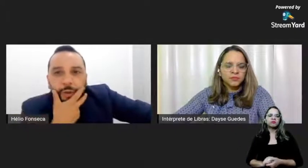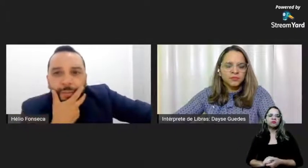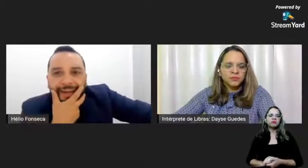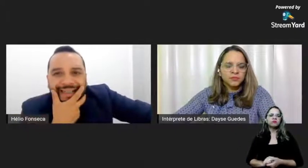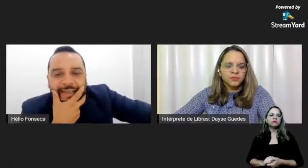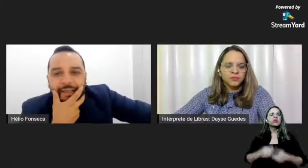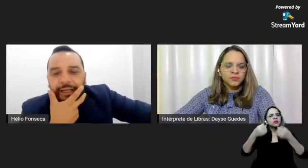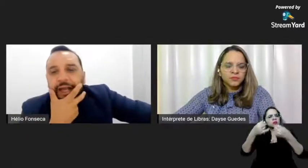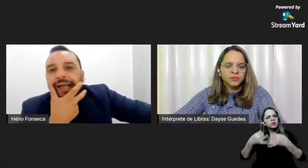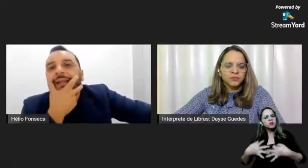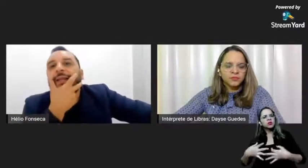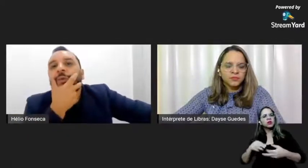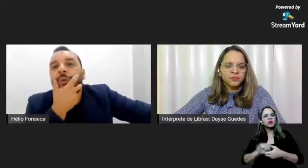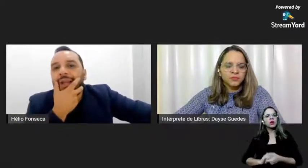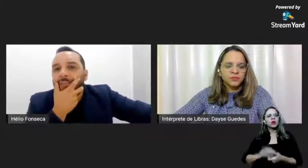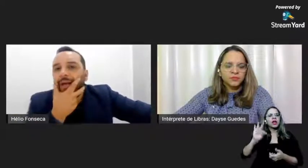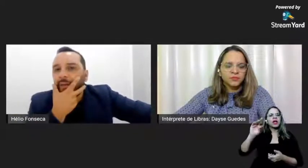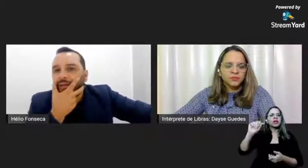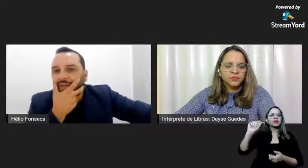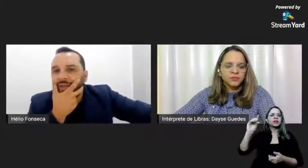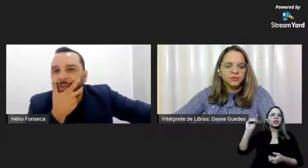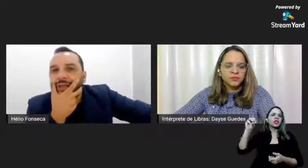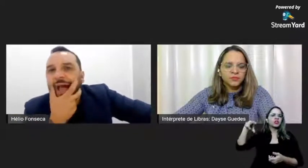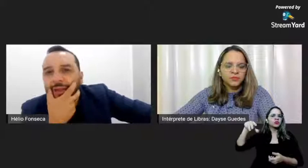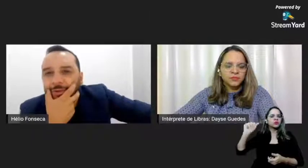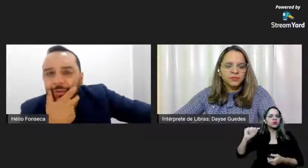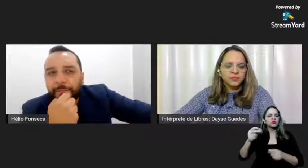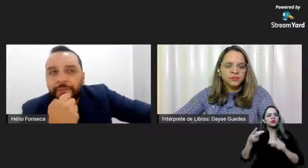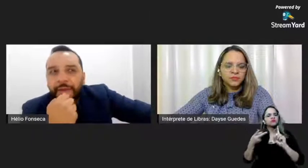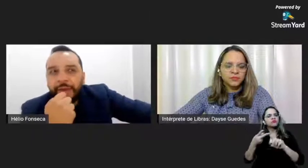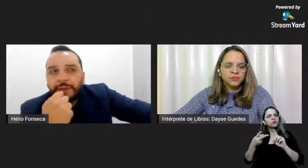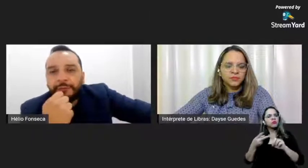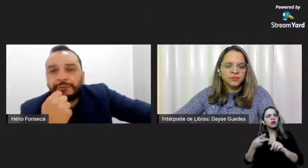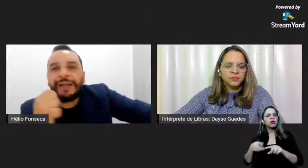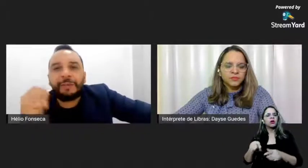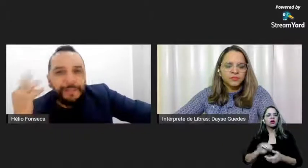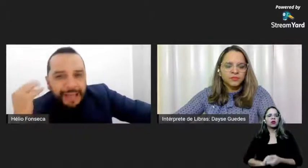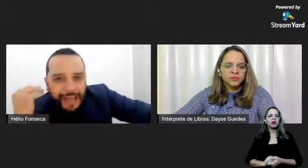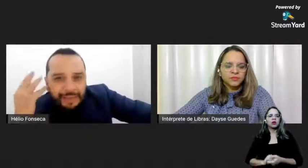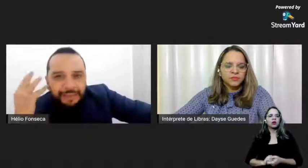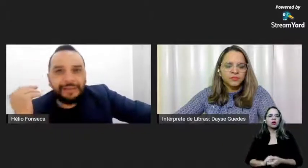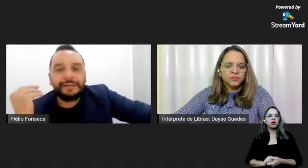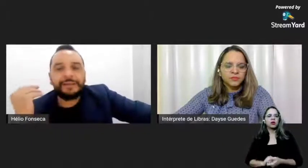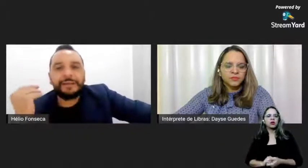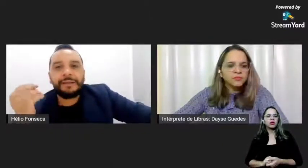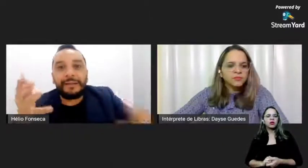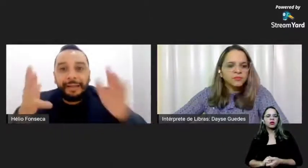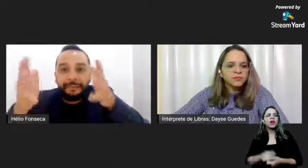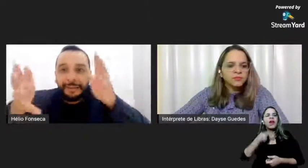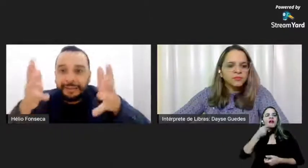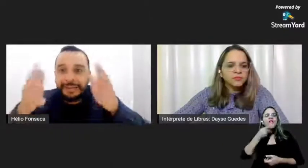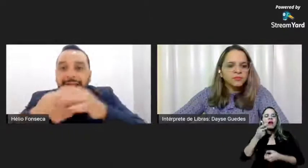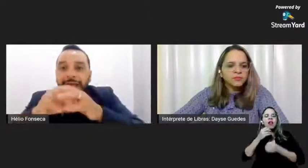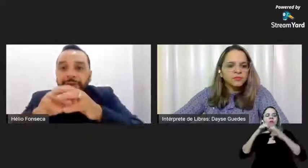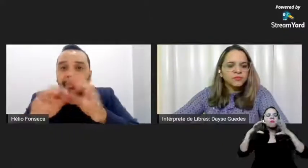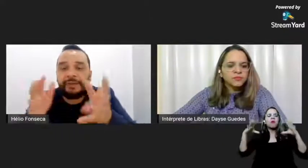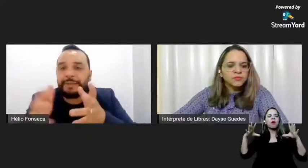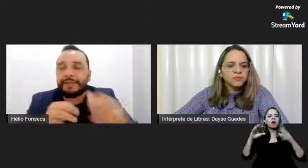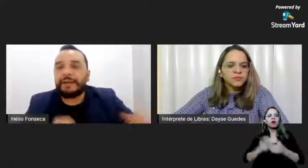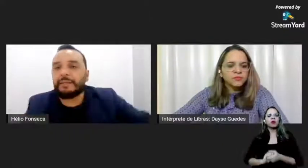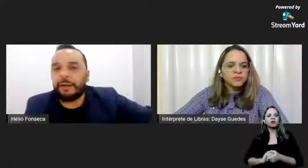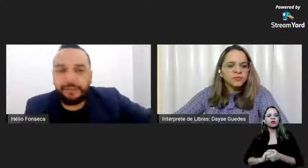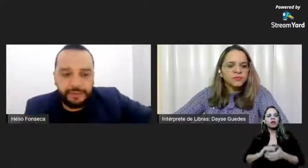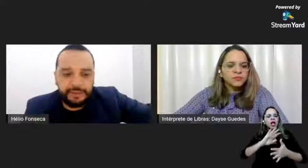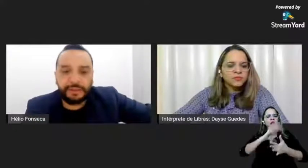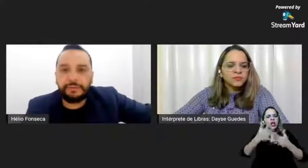de Tadoma, que é aquela leitura labial através do tato, fala ampliada, Libras tátil,